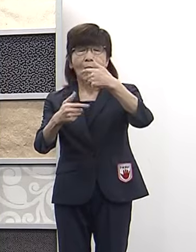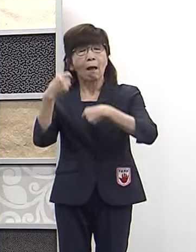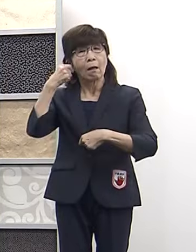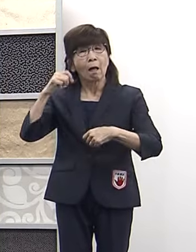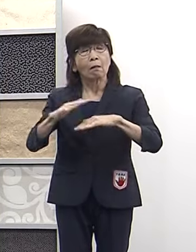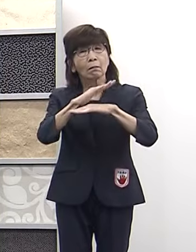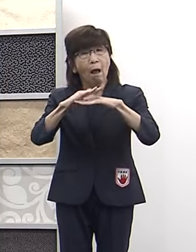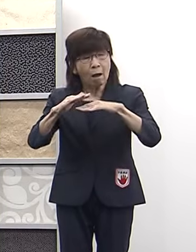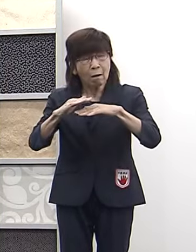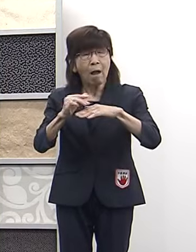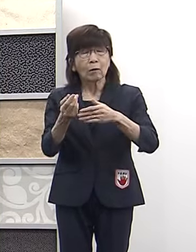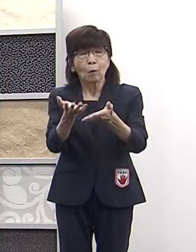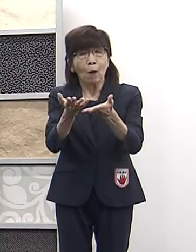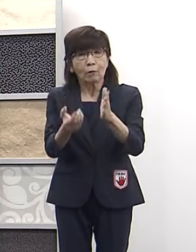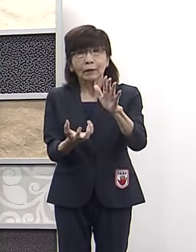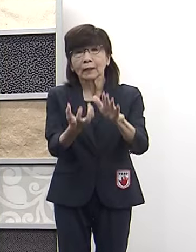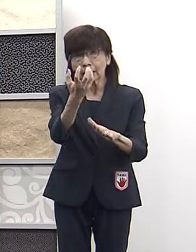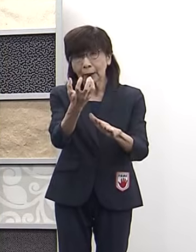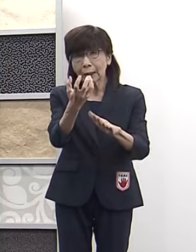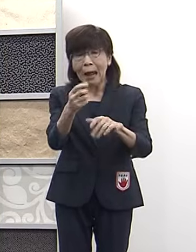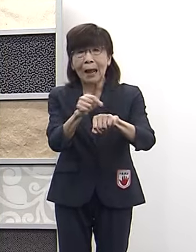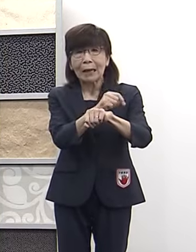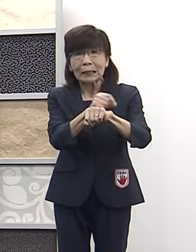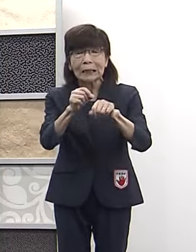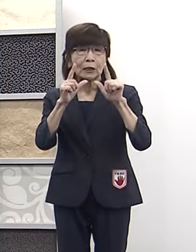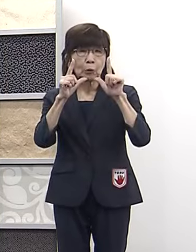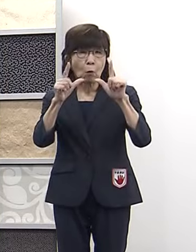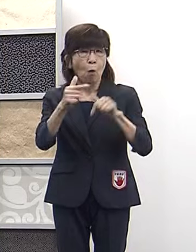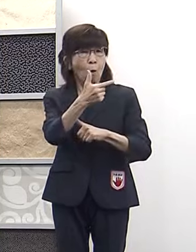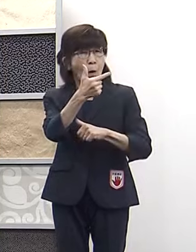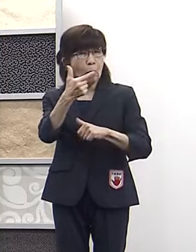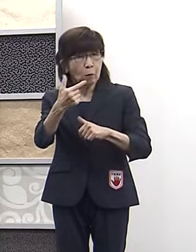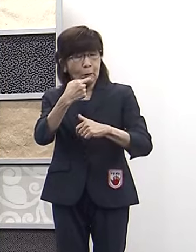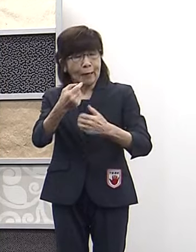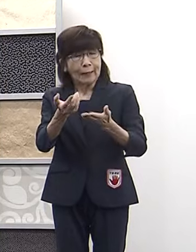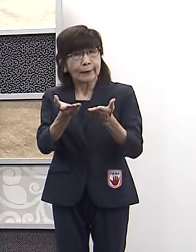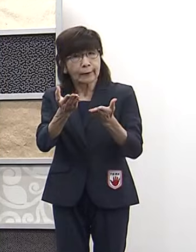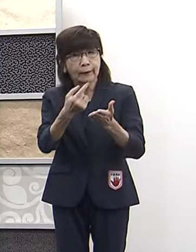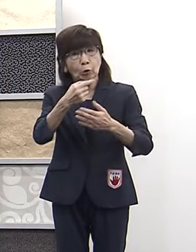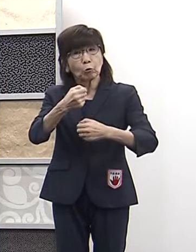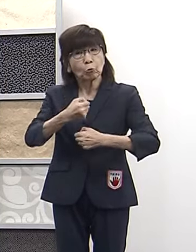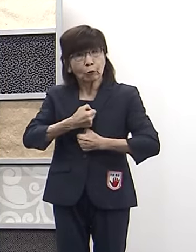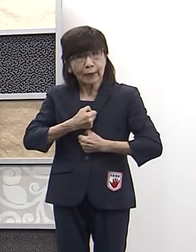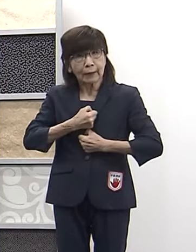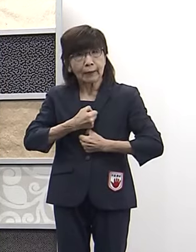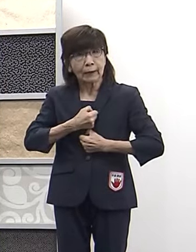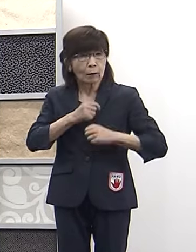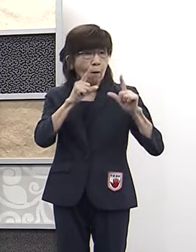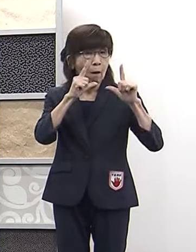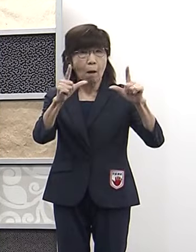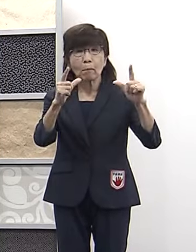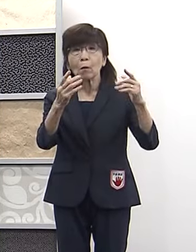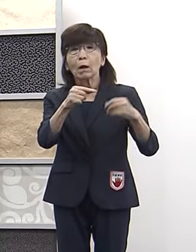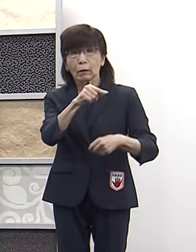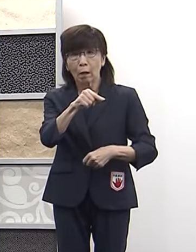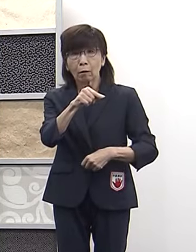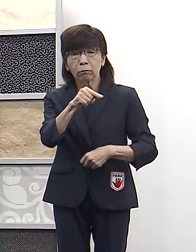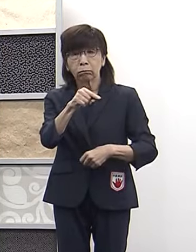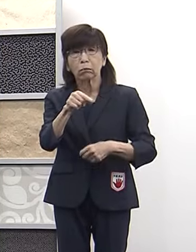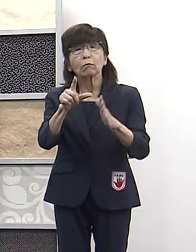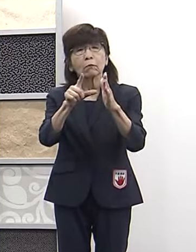フ地震臨時情報、巨大地震注意というものですが、これが発表されたところですが、多数来訪